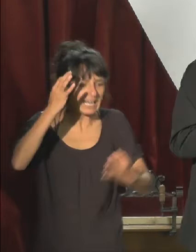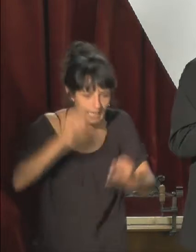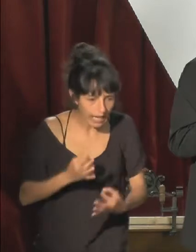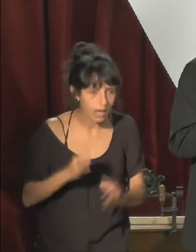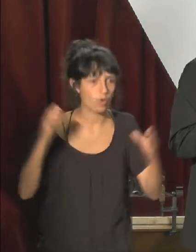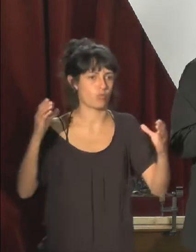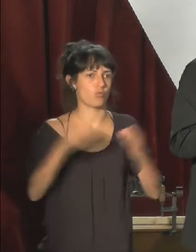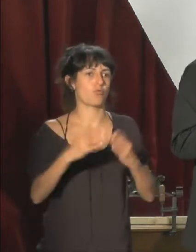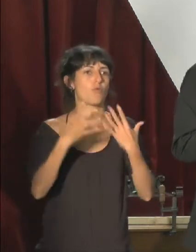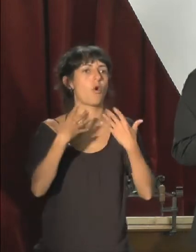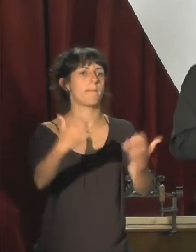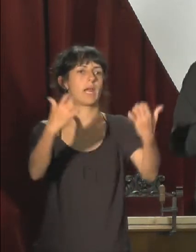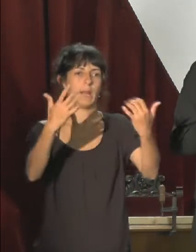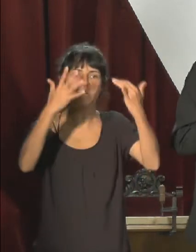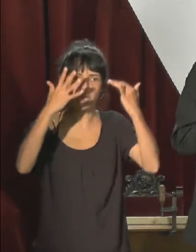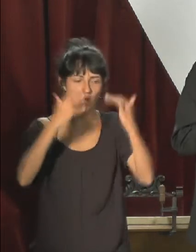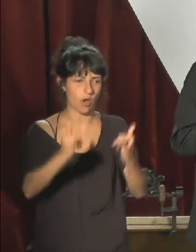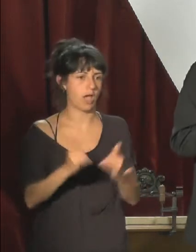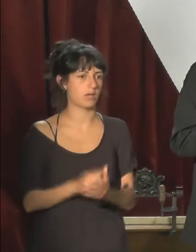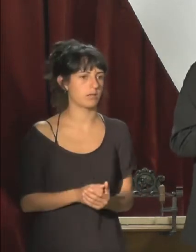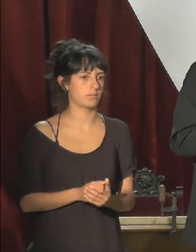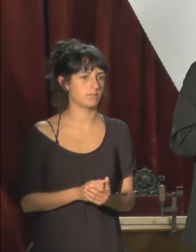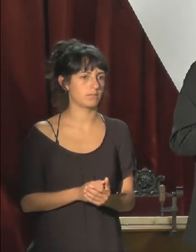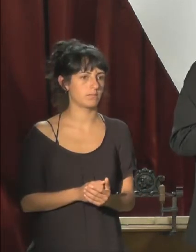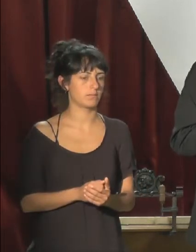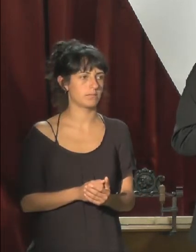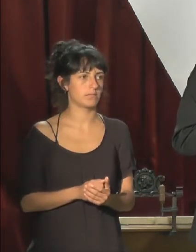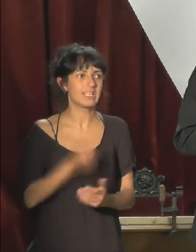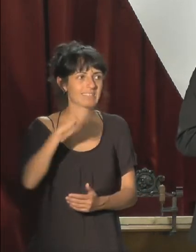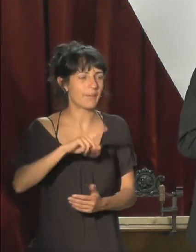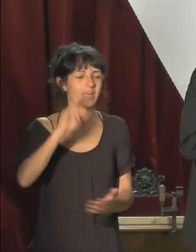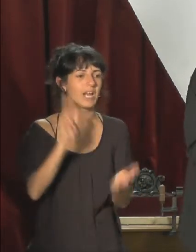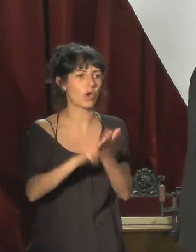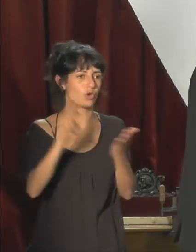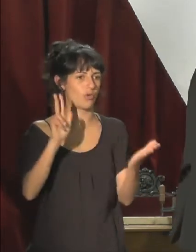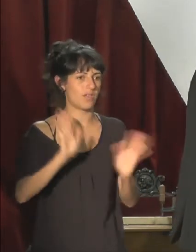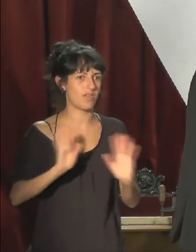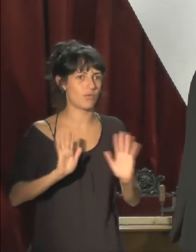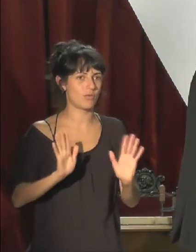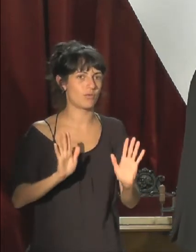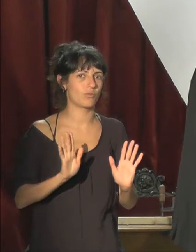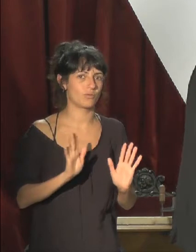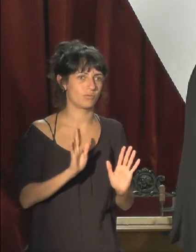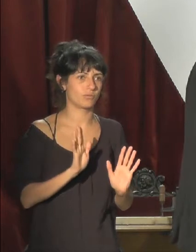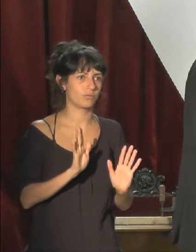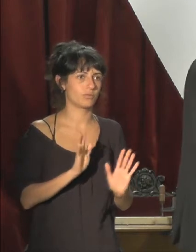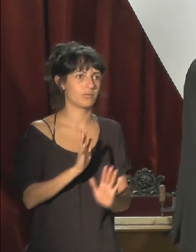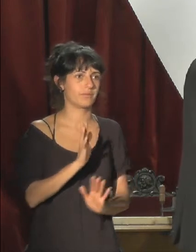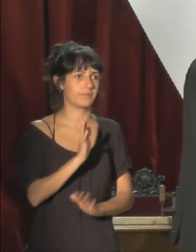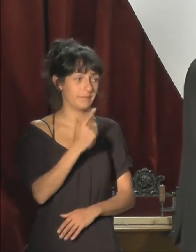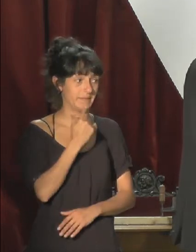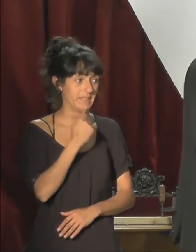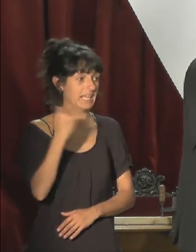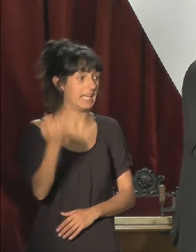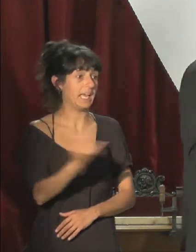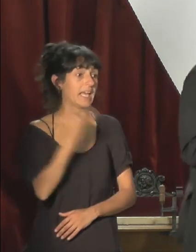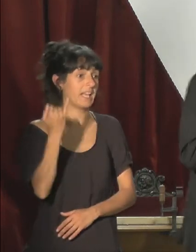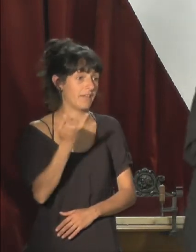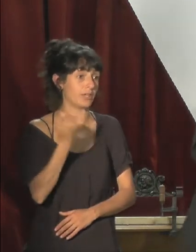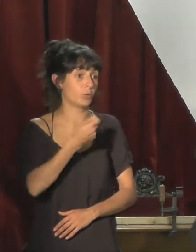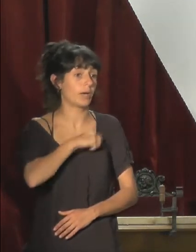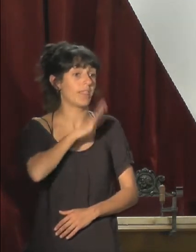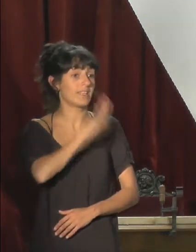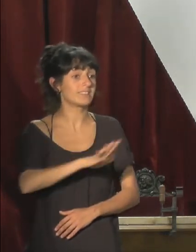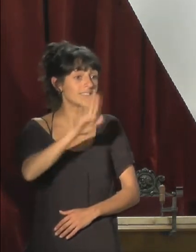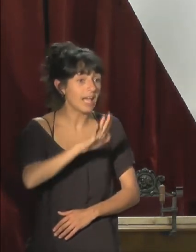facto, mesmo recoñecido pola xefatura do Estado nas súas audiencias. En María